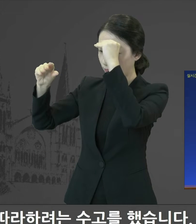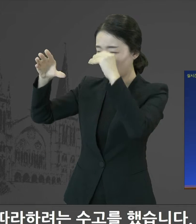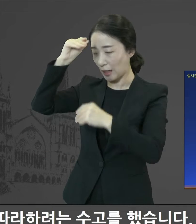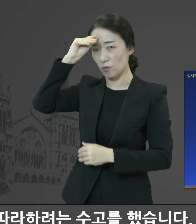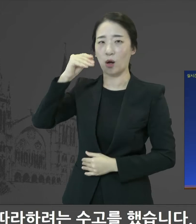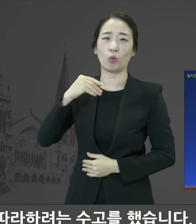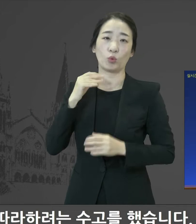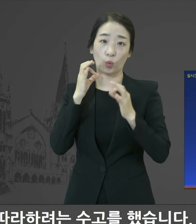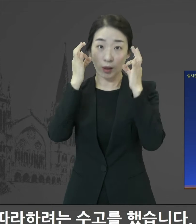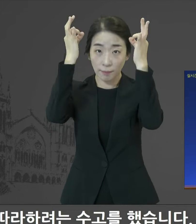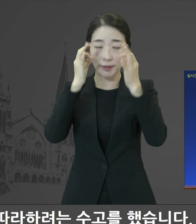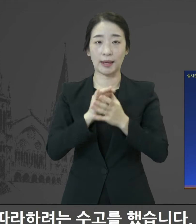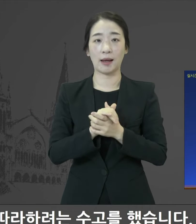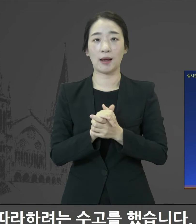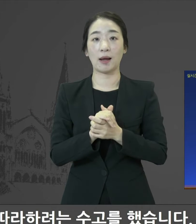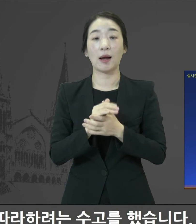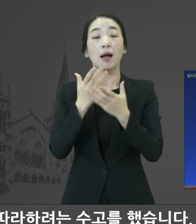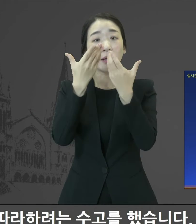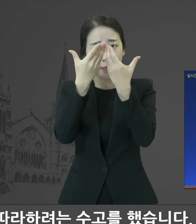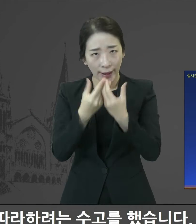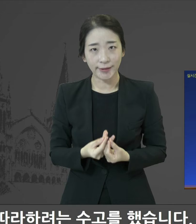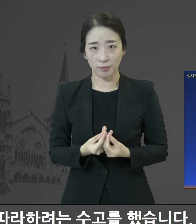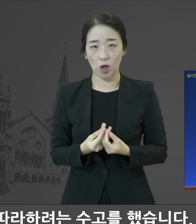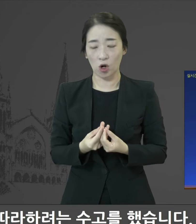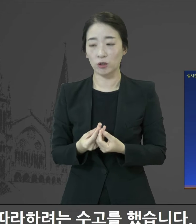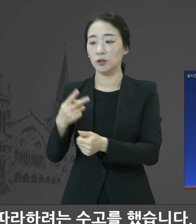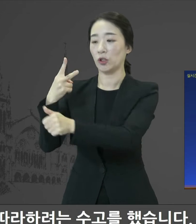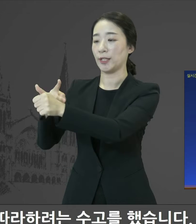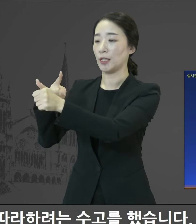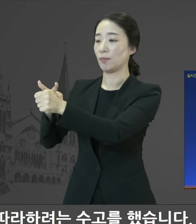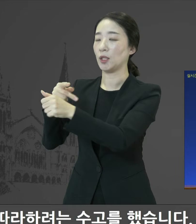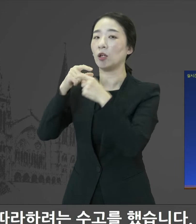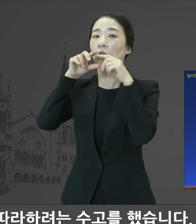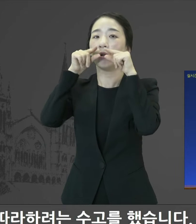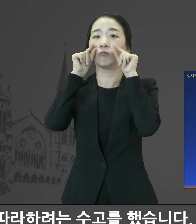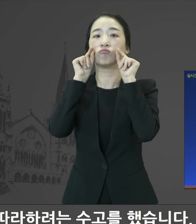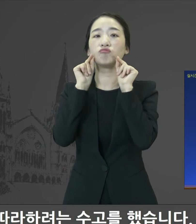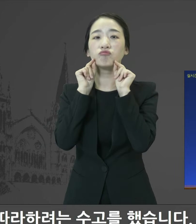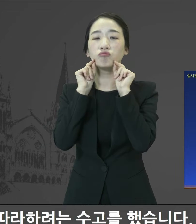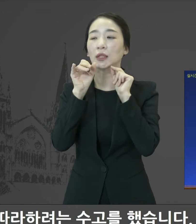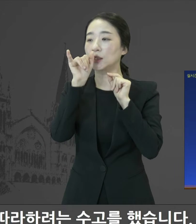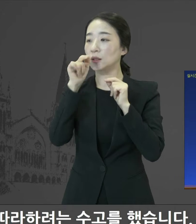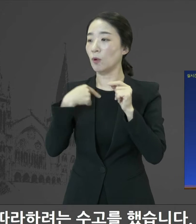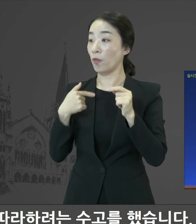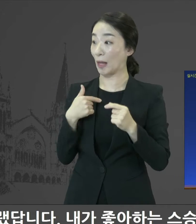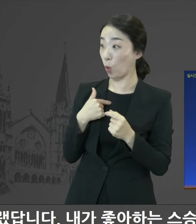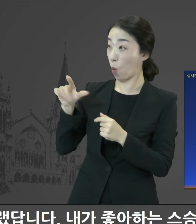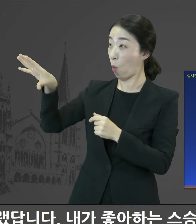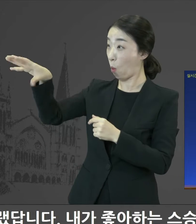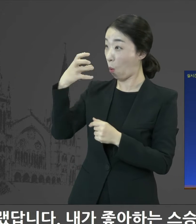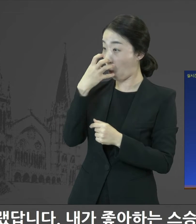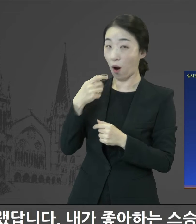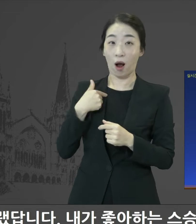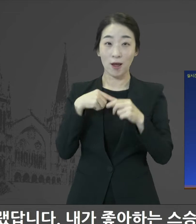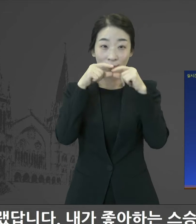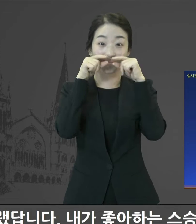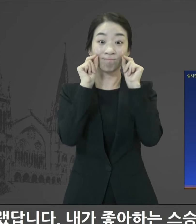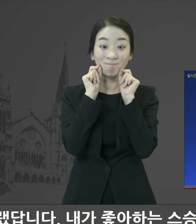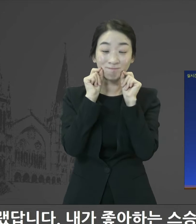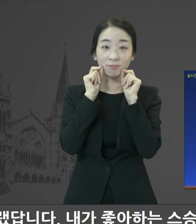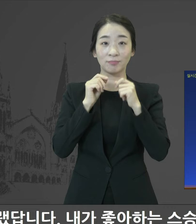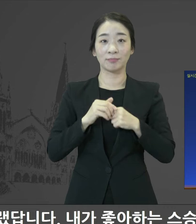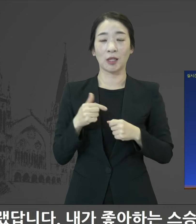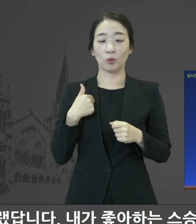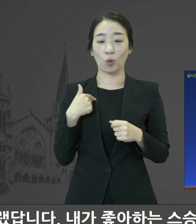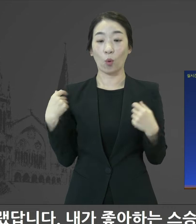내가 좋아하는 스승이 이 턱수염을 기르면 자기도 턱수염을 기르고, 옷도 그분하고 비슷한 옷을 입고, 아마